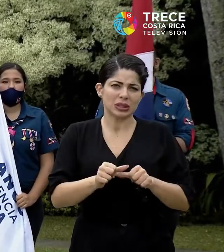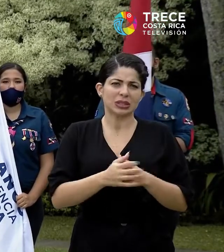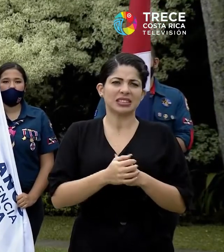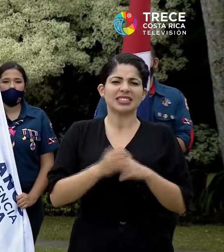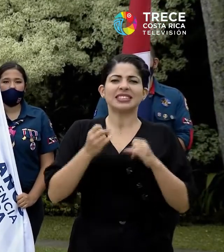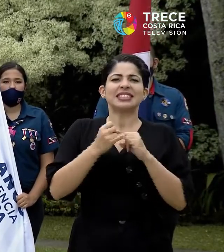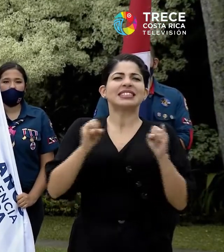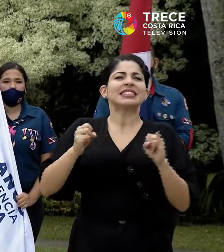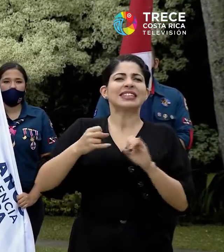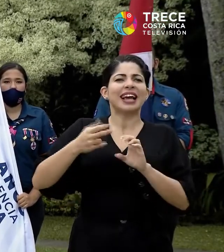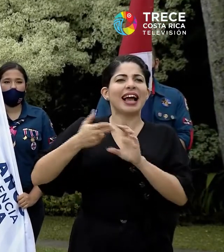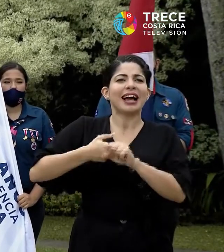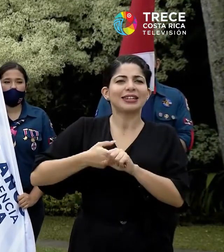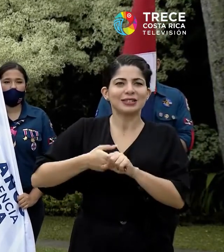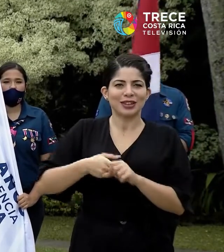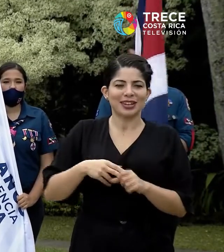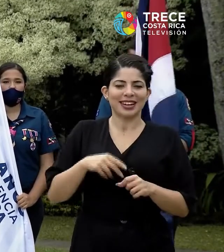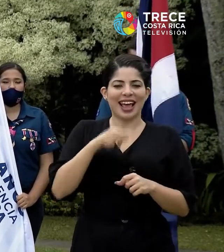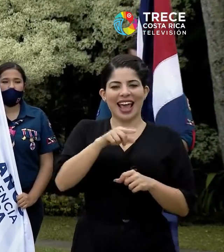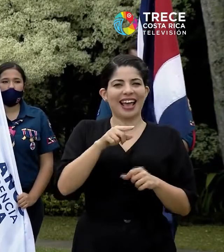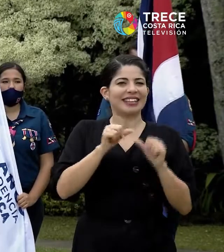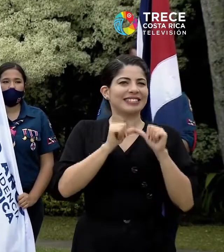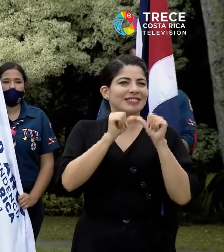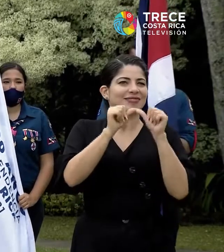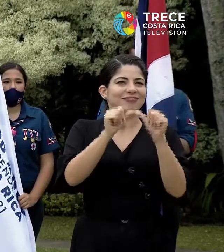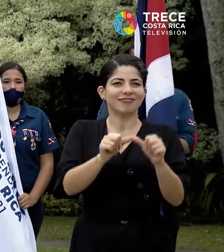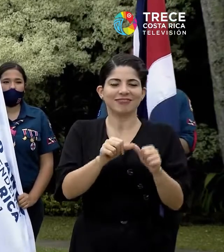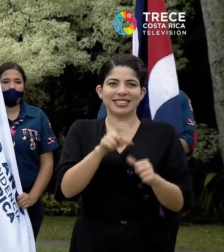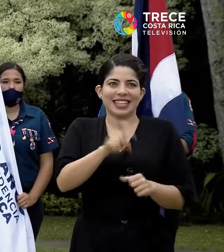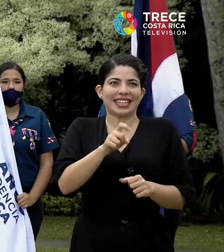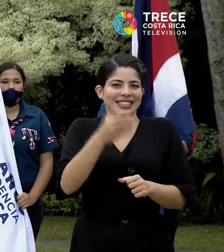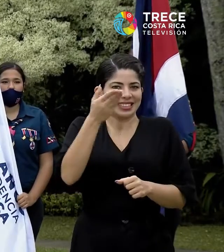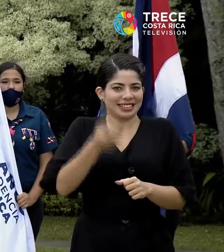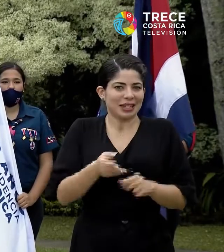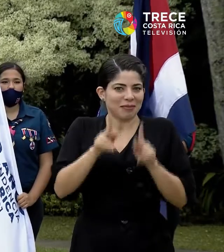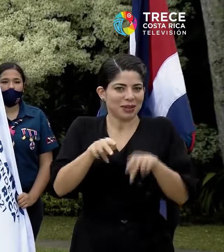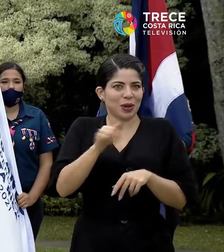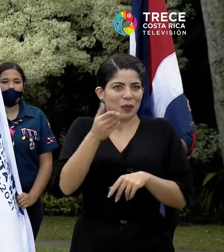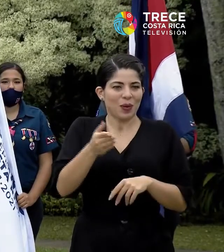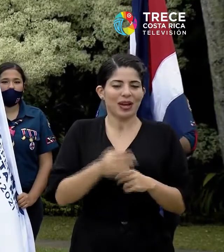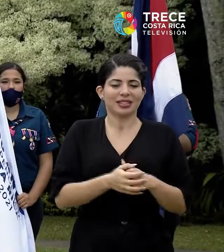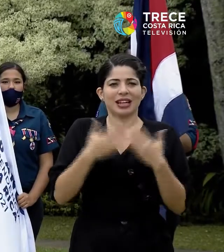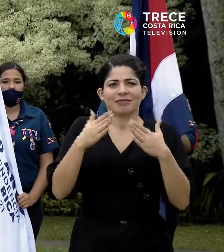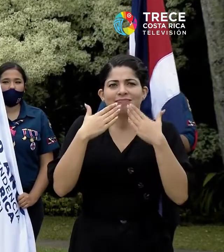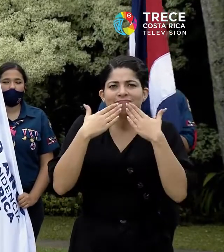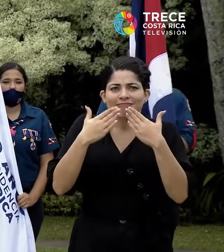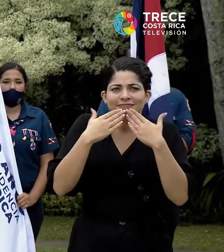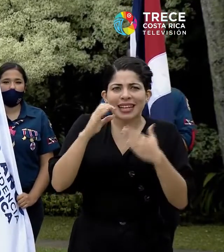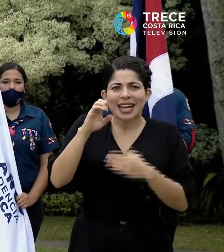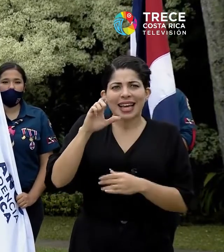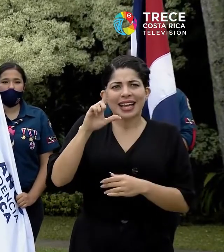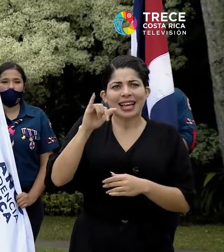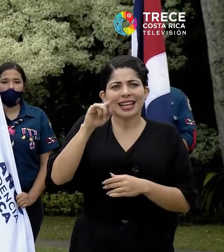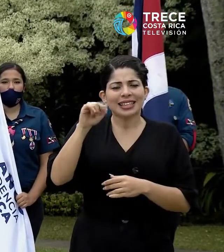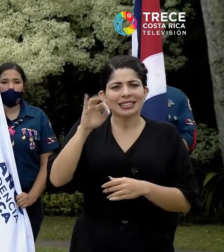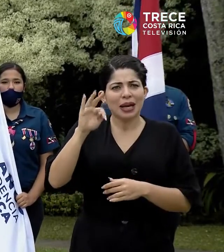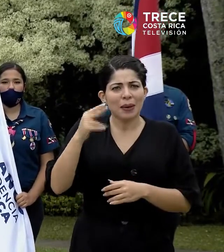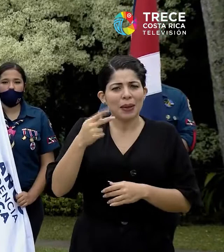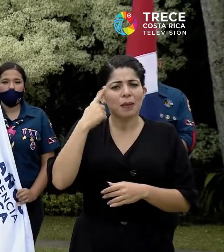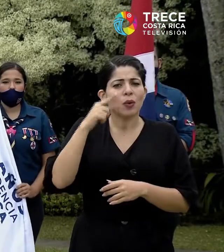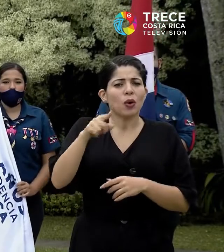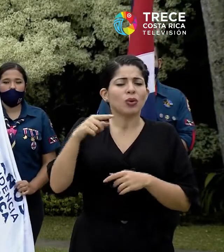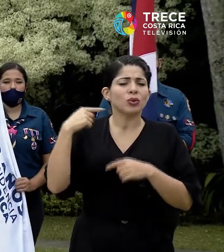incombustibles, las indispensables. Gracias, Elizabeth, por todo lo que has